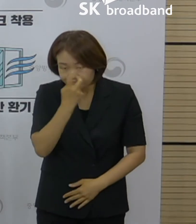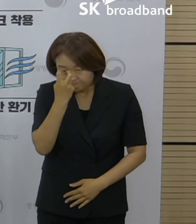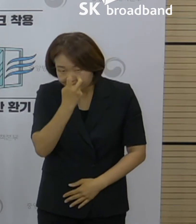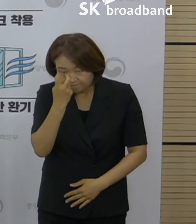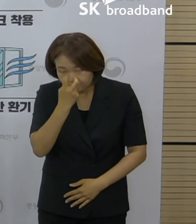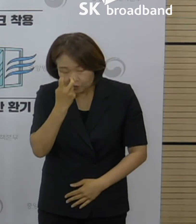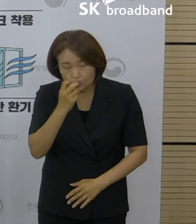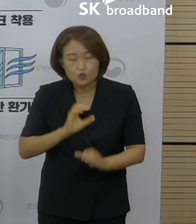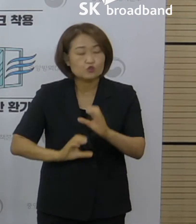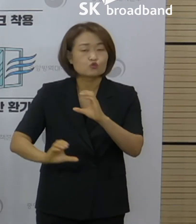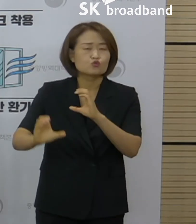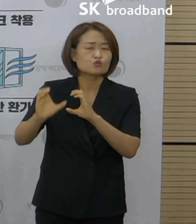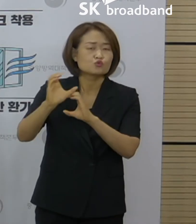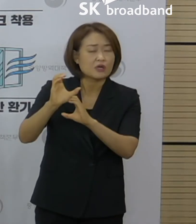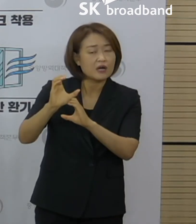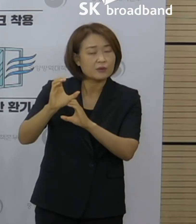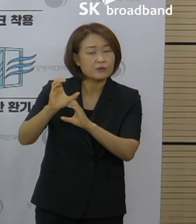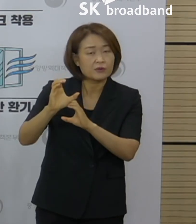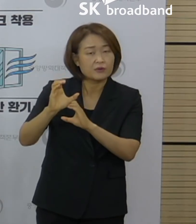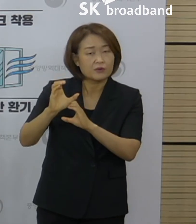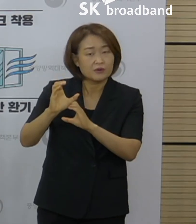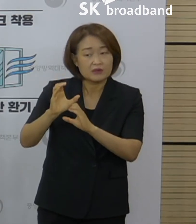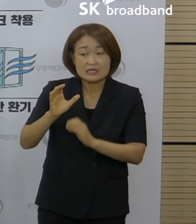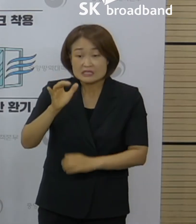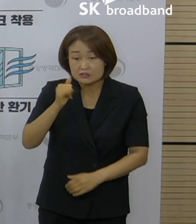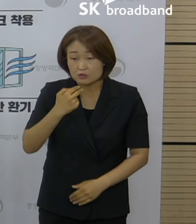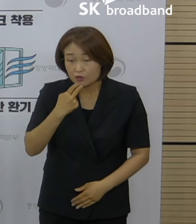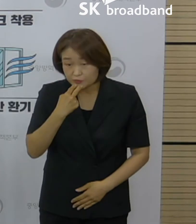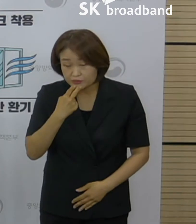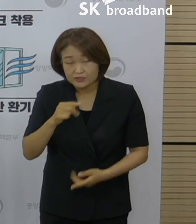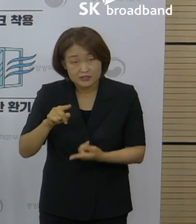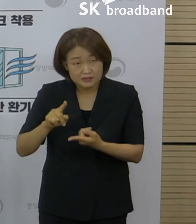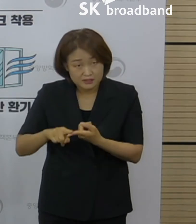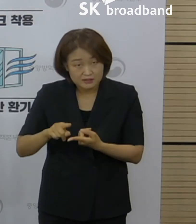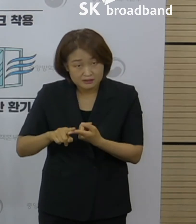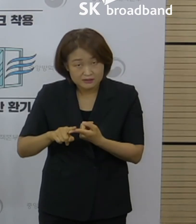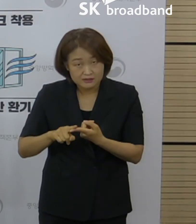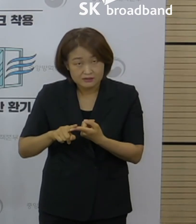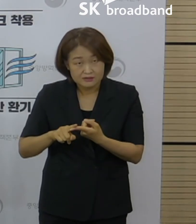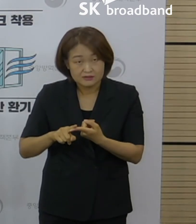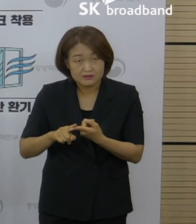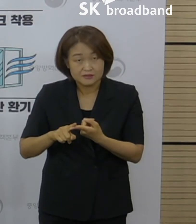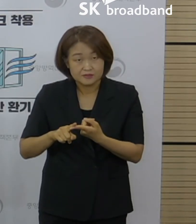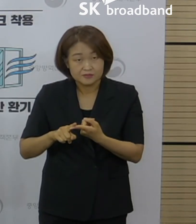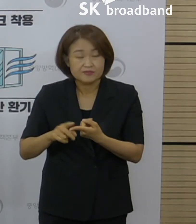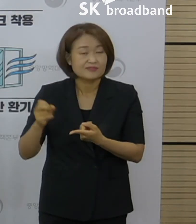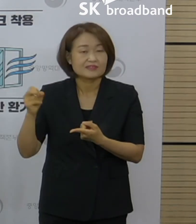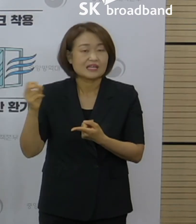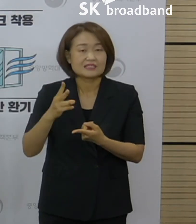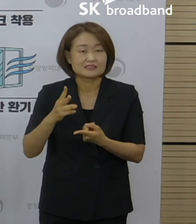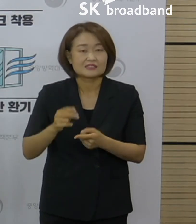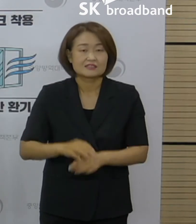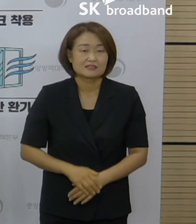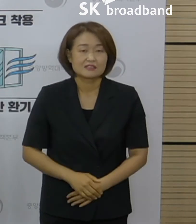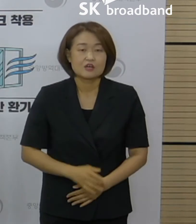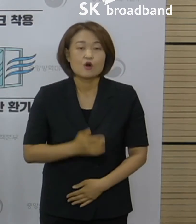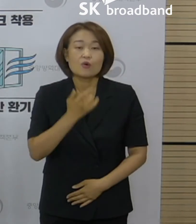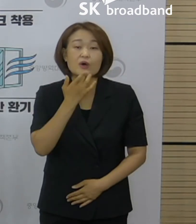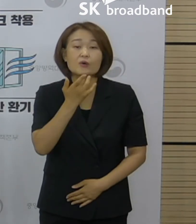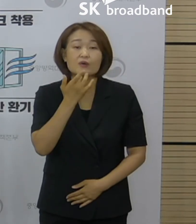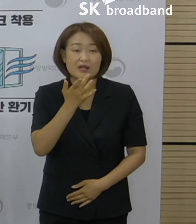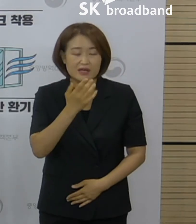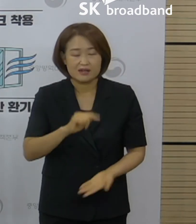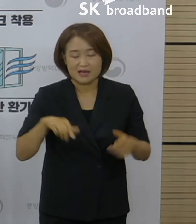집단에서 추가적으로 변이가 어떻게 나왔는지는 저희들이 이제 매주 한 번씩 정리해서 매주 화요일 날 발표를